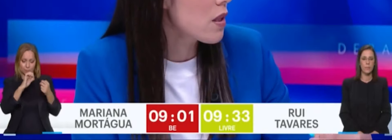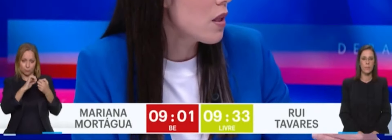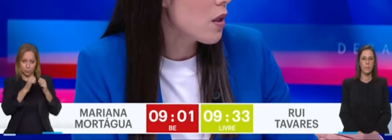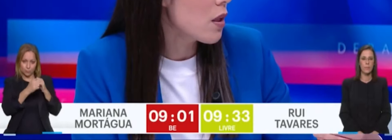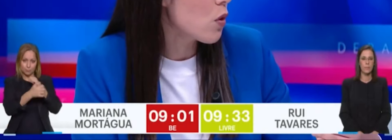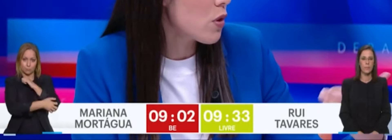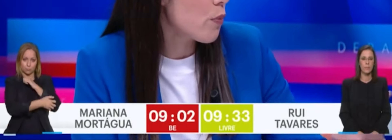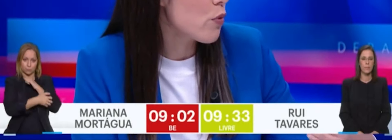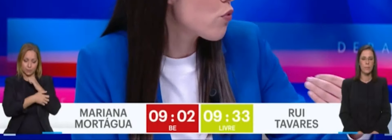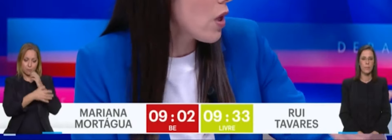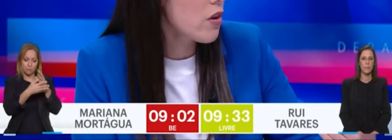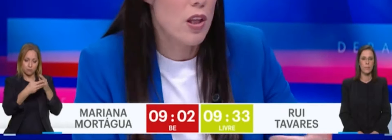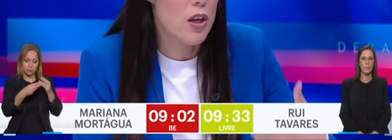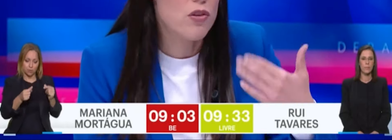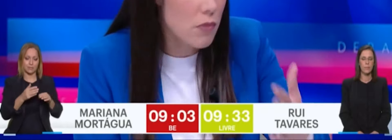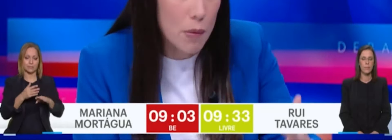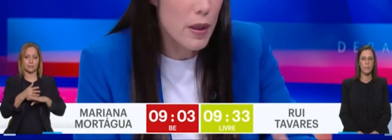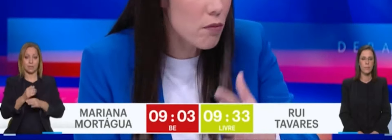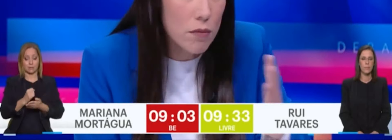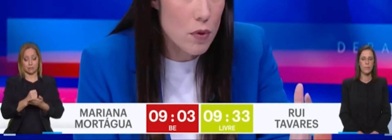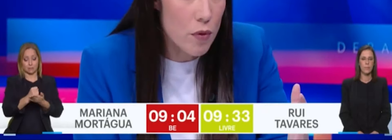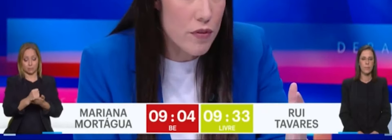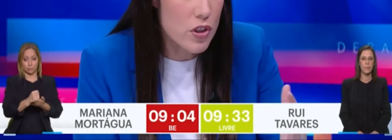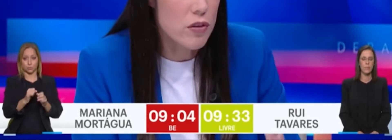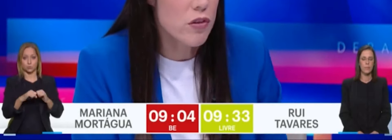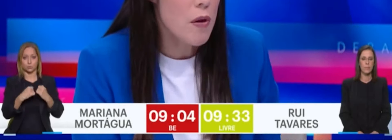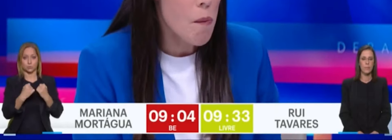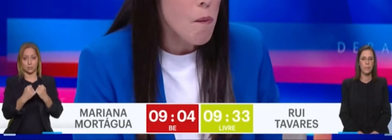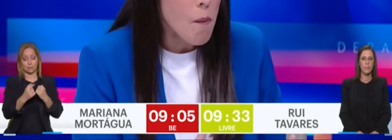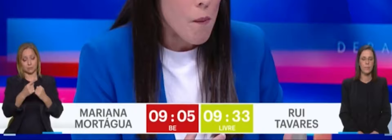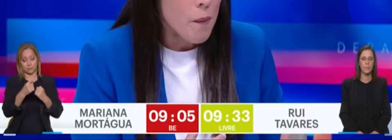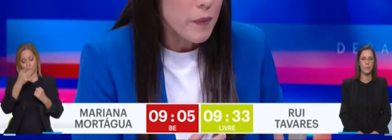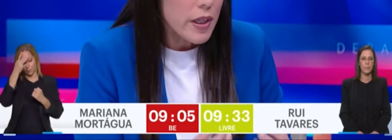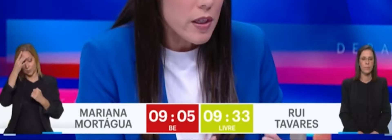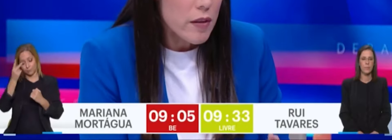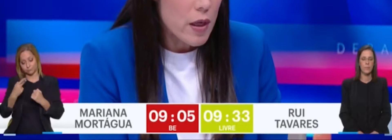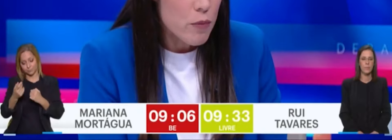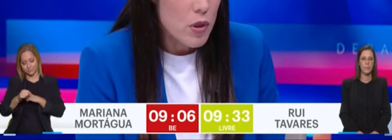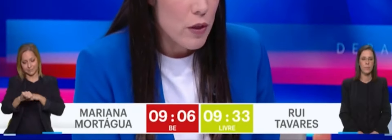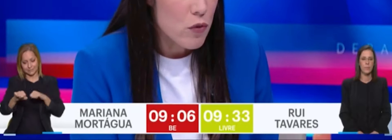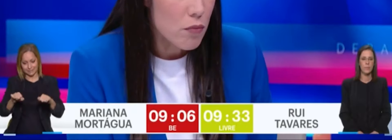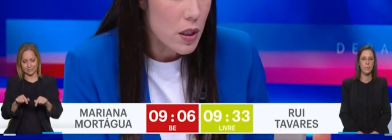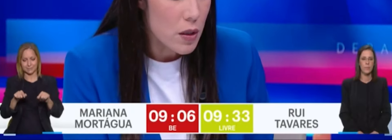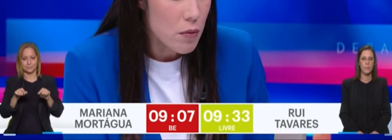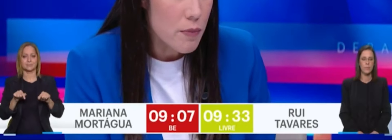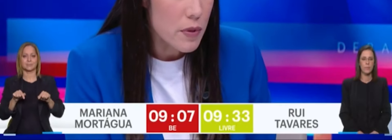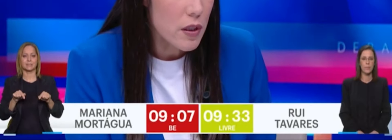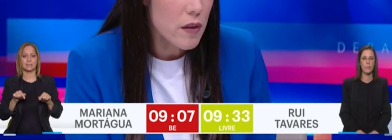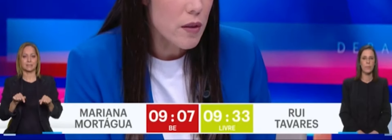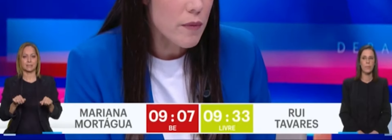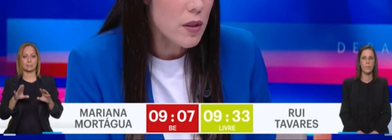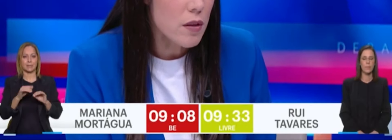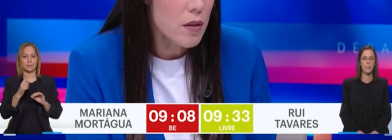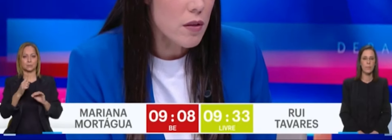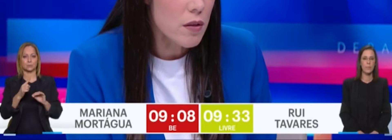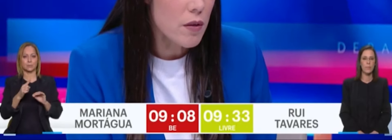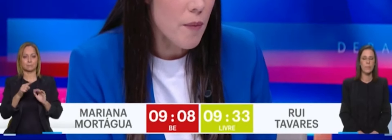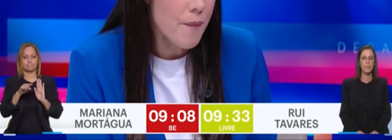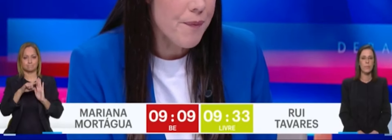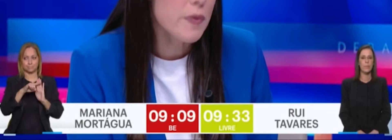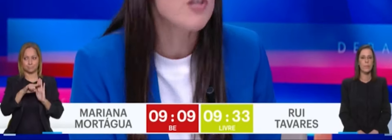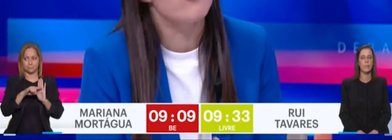pobreza como os apoios sociais aliás também convergentes e aqui entramos é mais uma uma medida